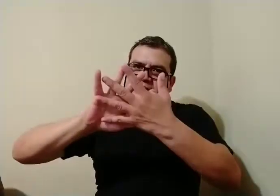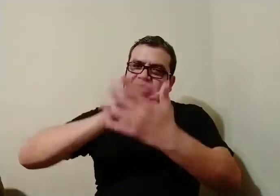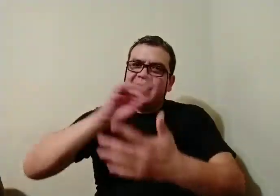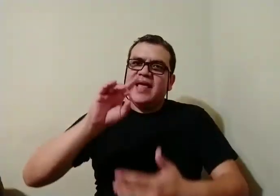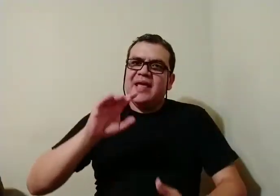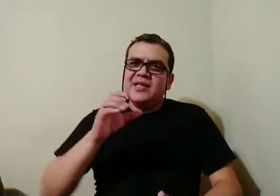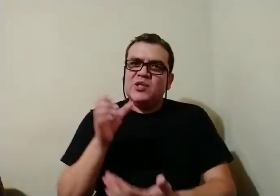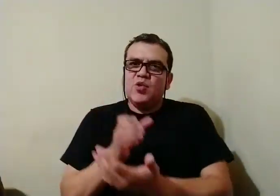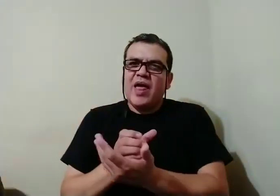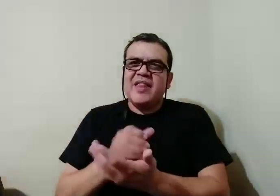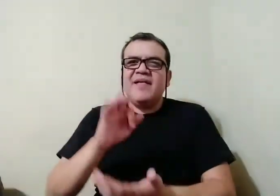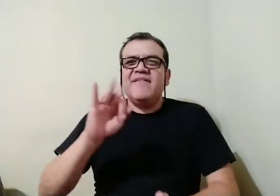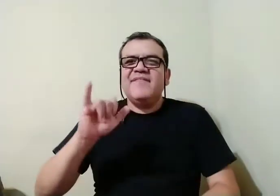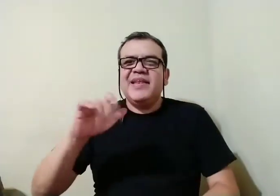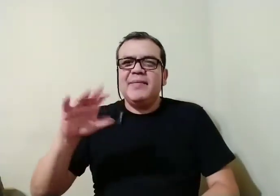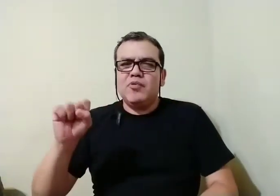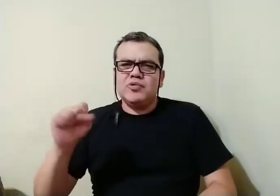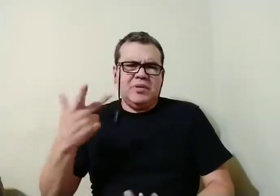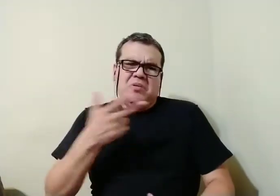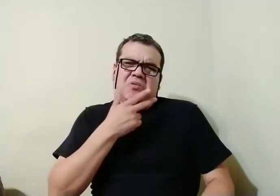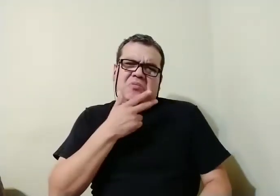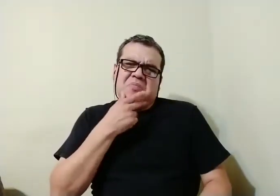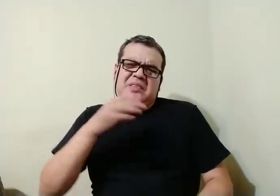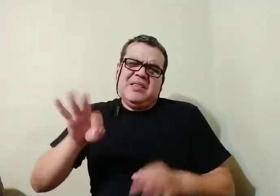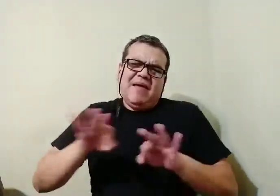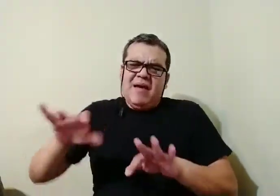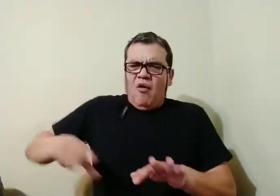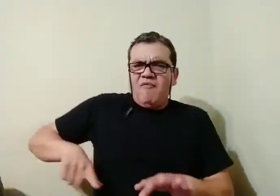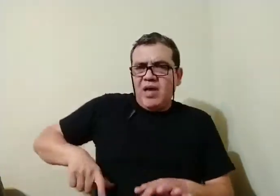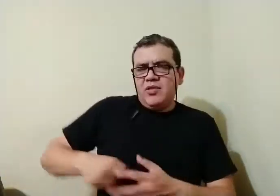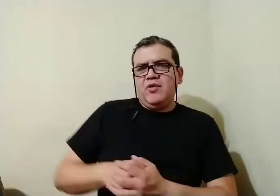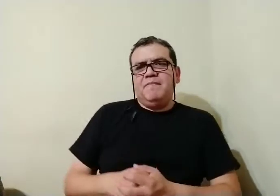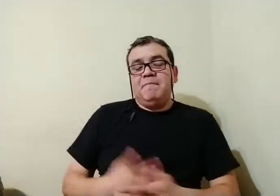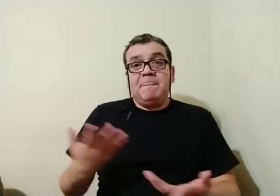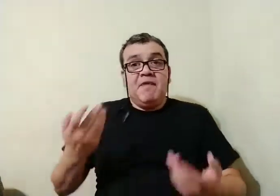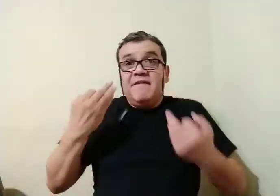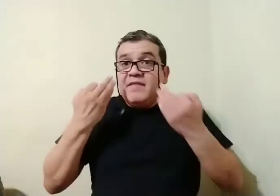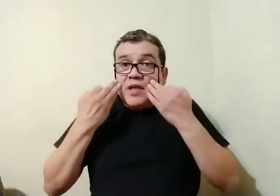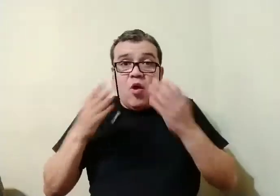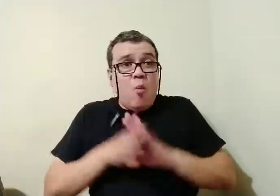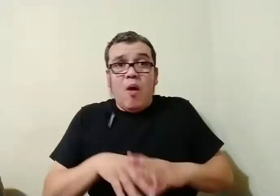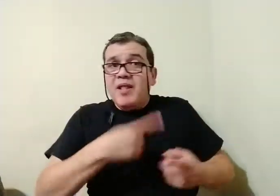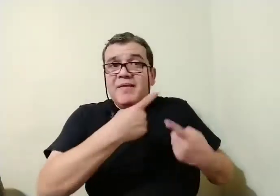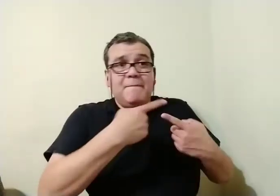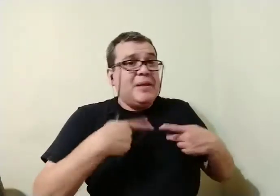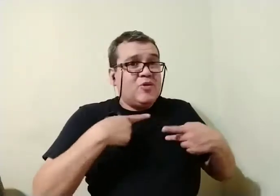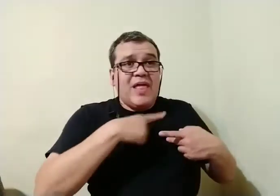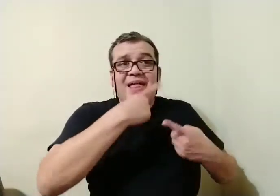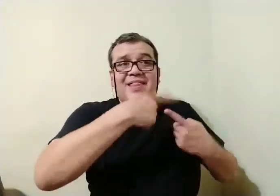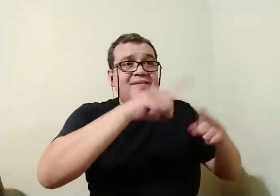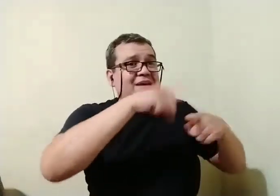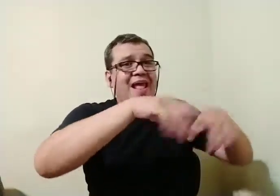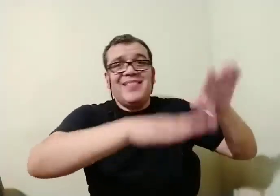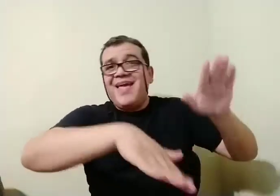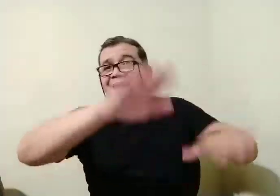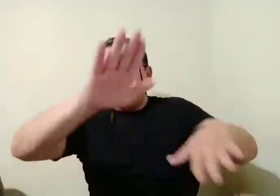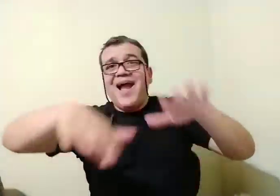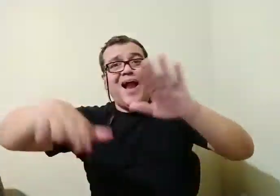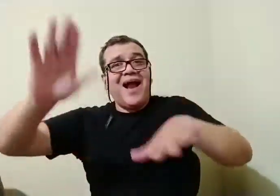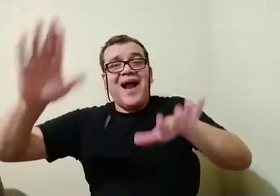Santo alcanza a todo tipo de personas en la sociedad, hombres, mujeres, ricos,